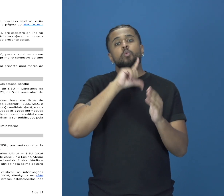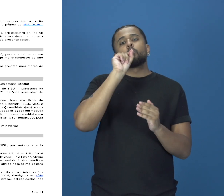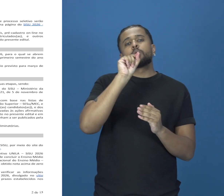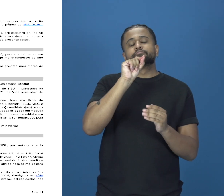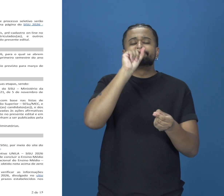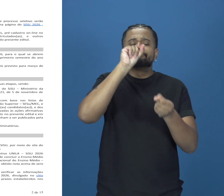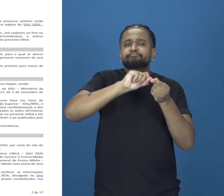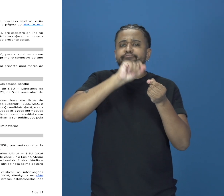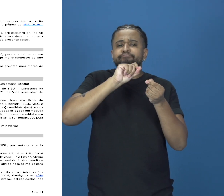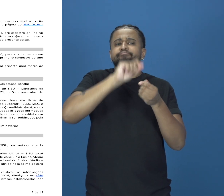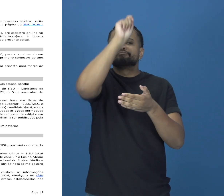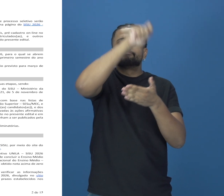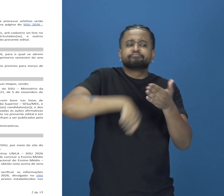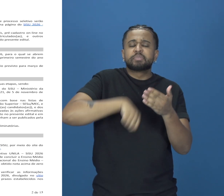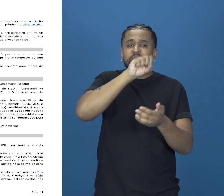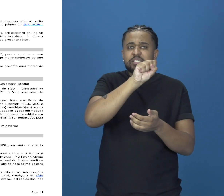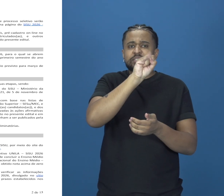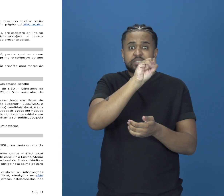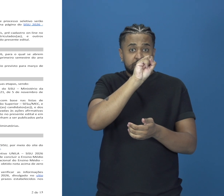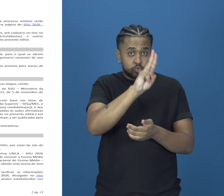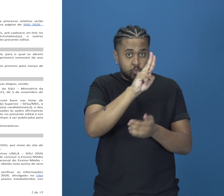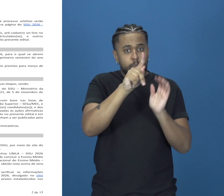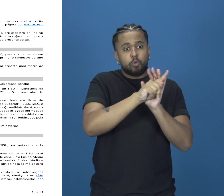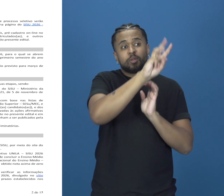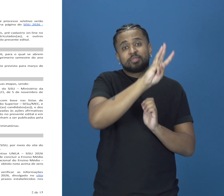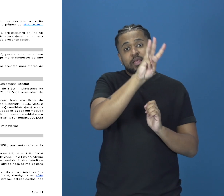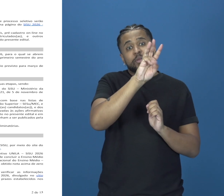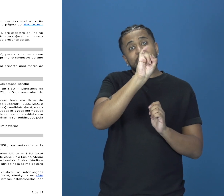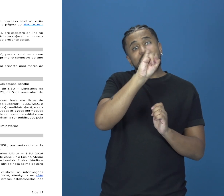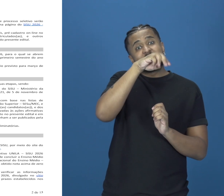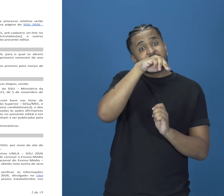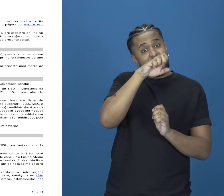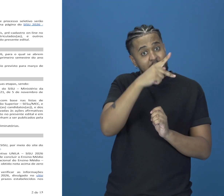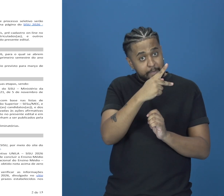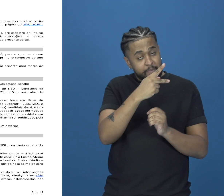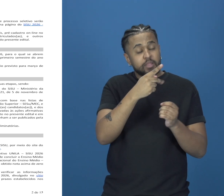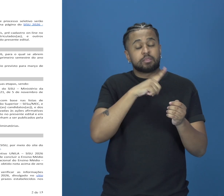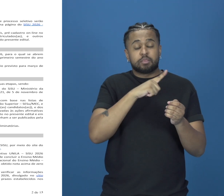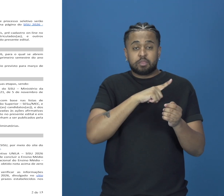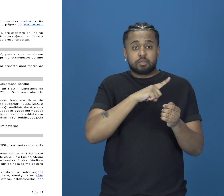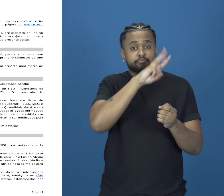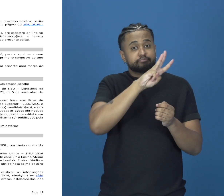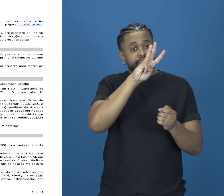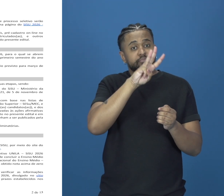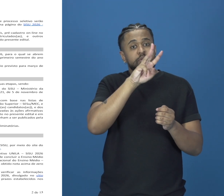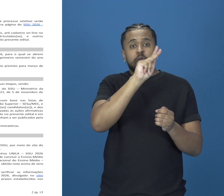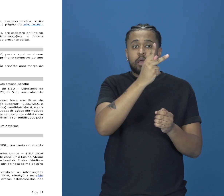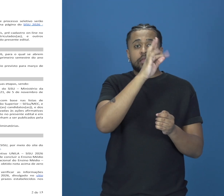na realização da inscrição no SISU por meio do site do INEP pelo endereço